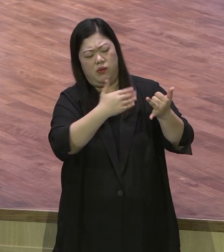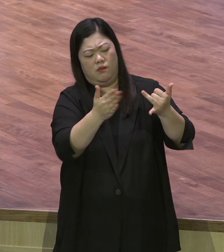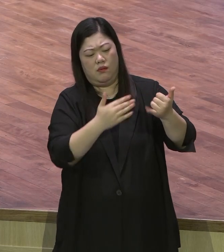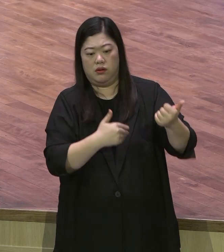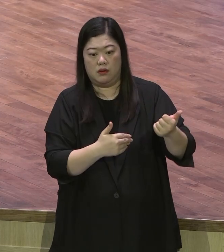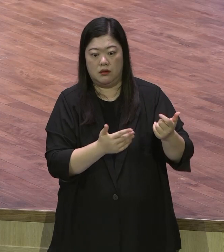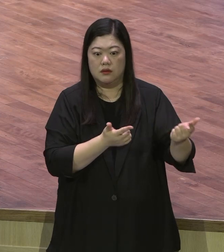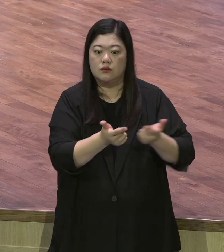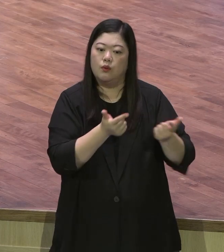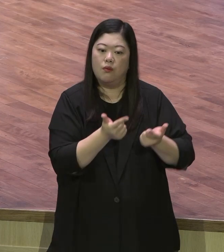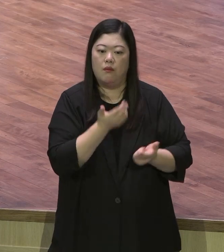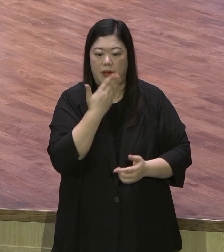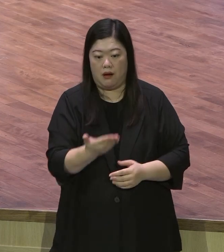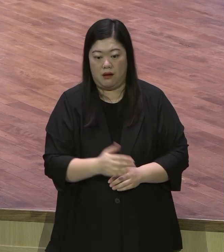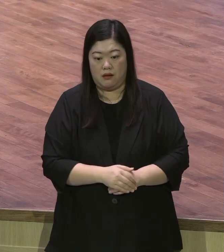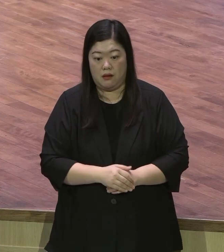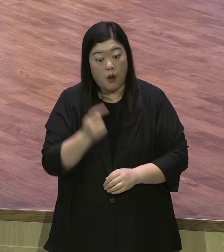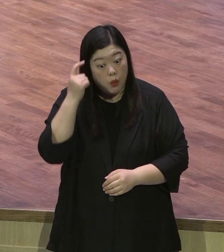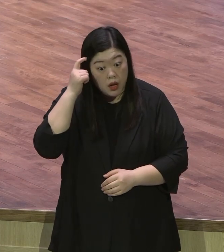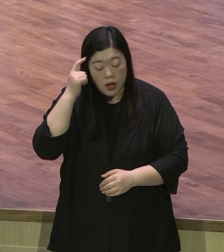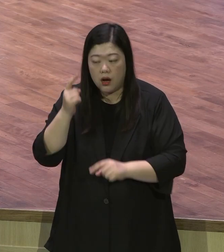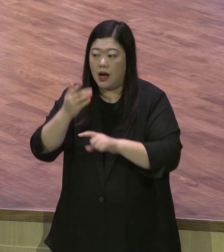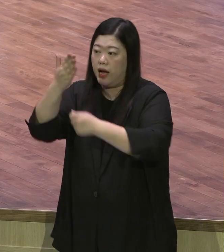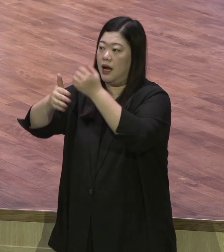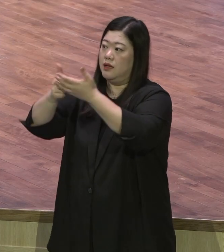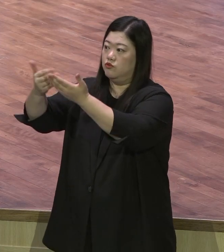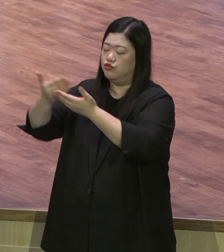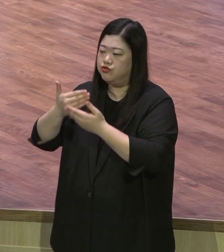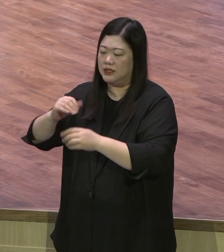지식, 그러니까 지혜와 지식이 있는 백성이라.